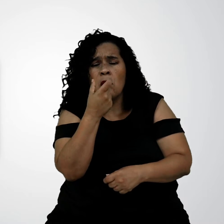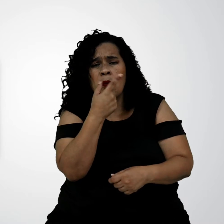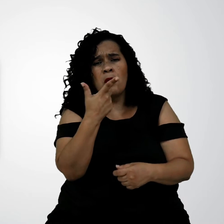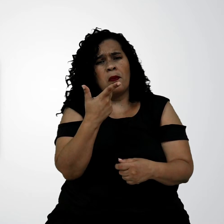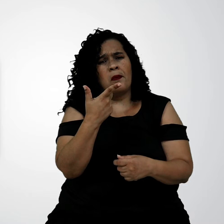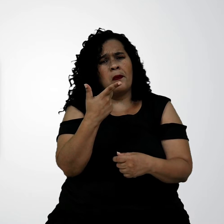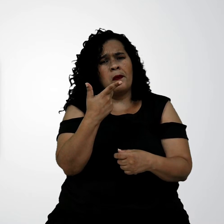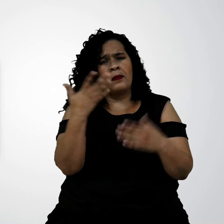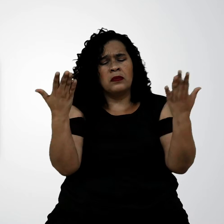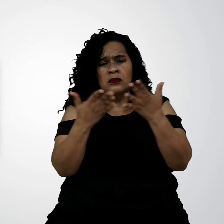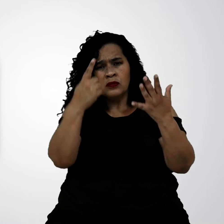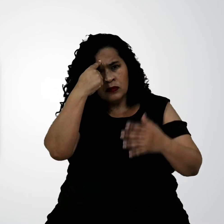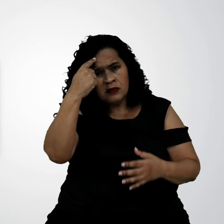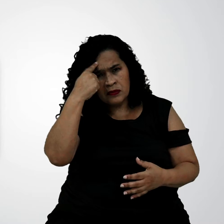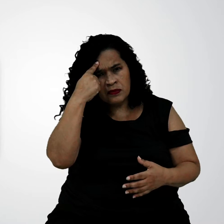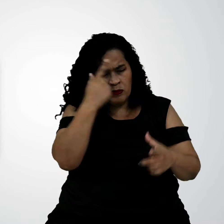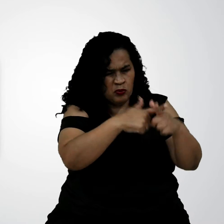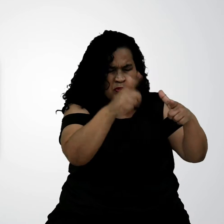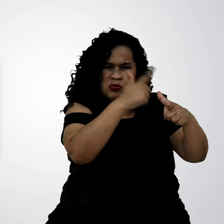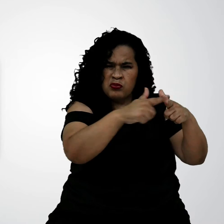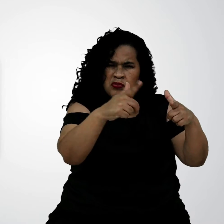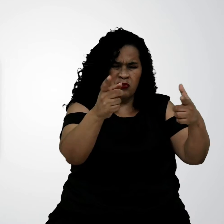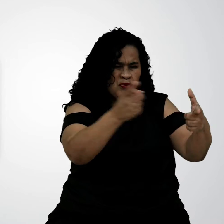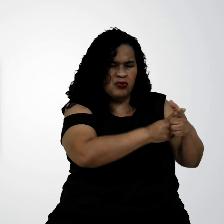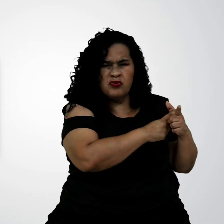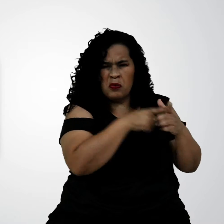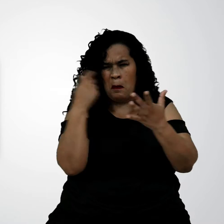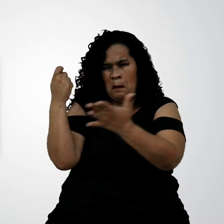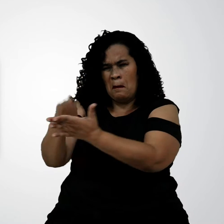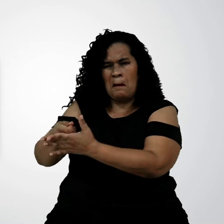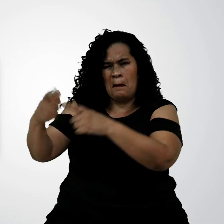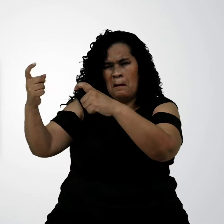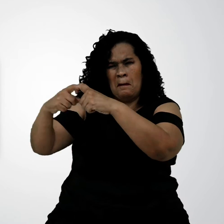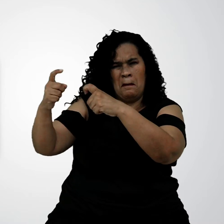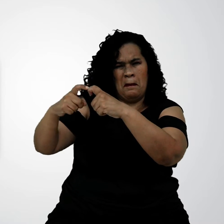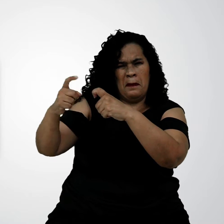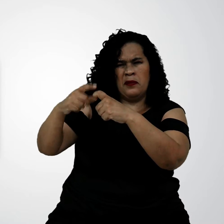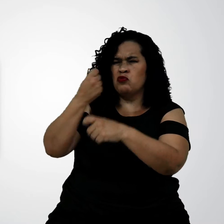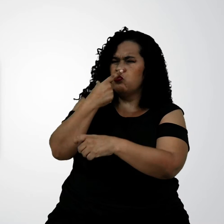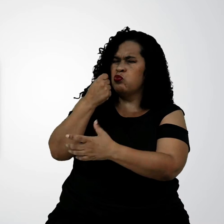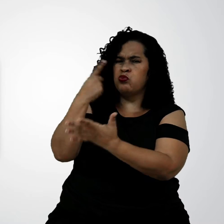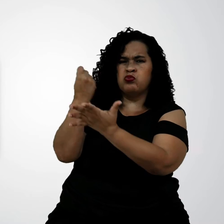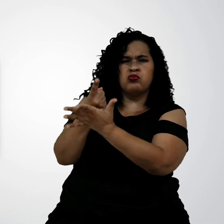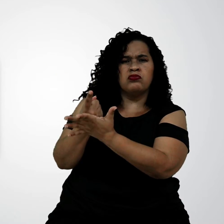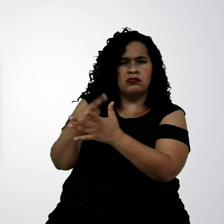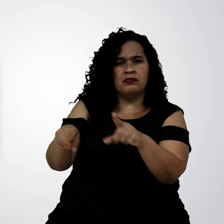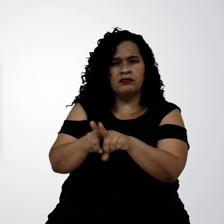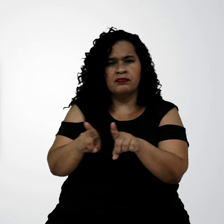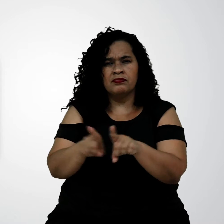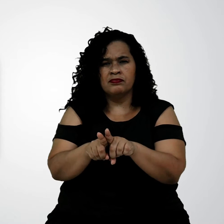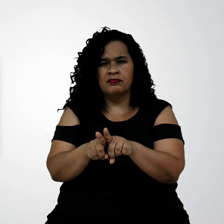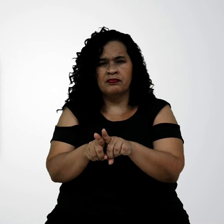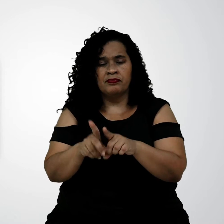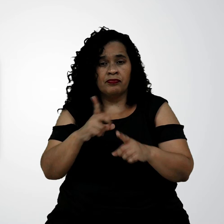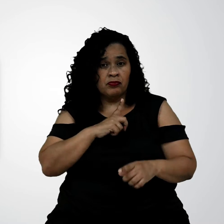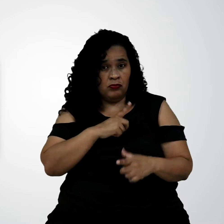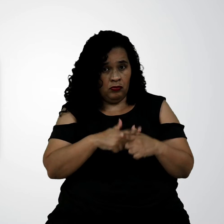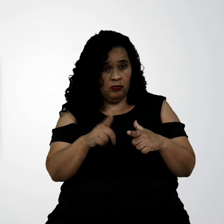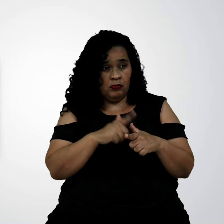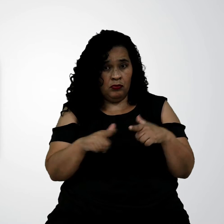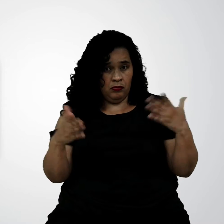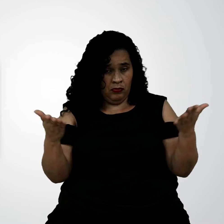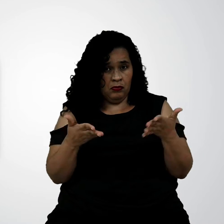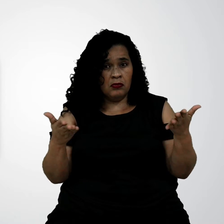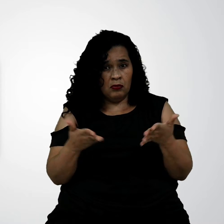com problemas, agora tem que pagar consulta, pagar exames, pagar remédio. Agora ele tem um problema financeiro e tem um problema